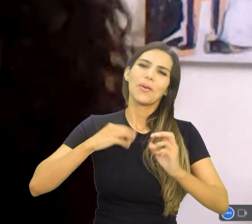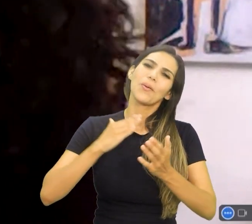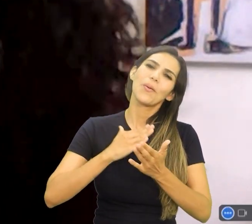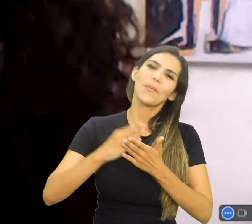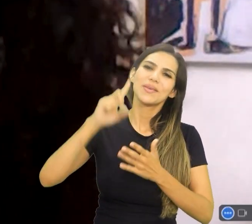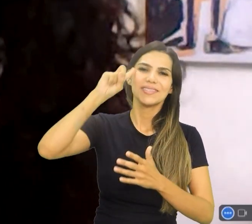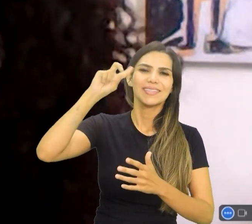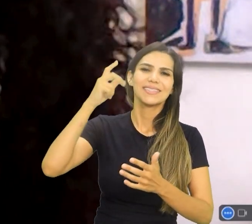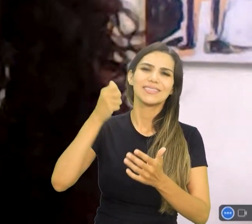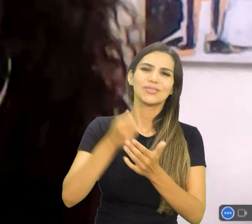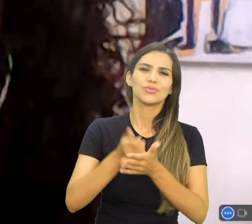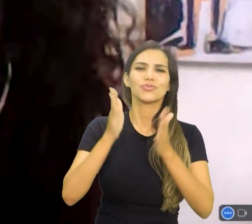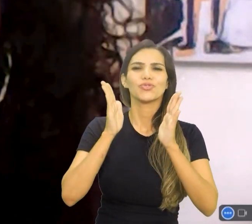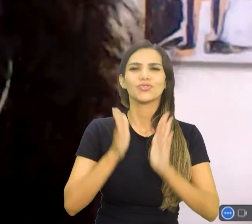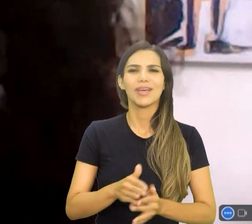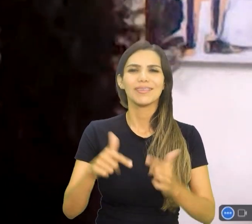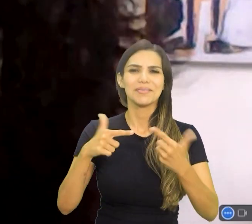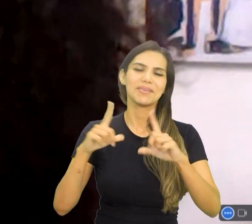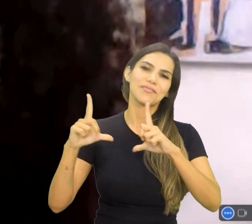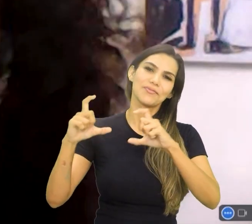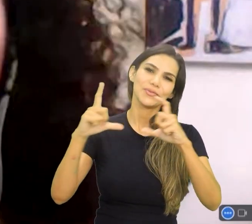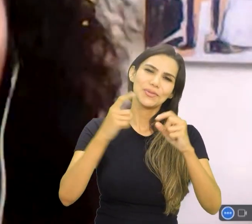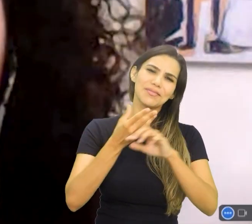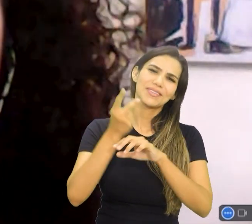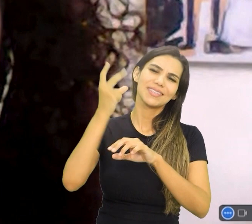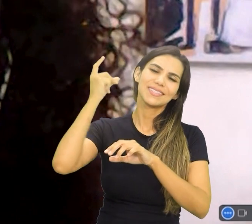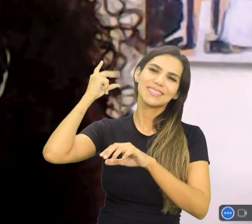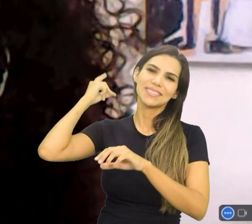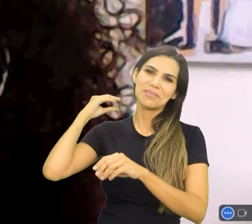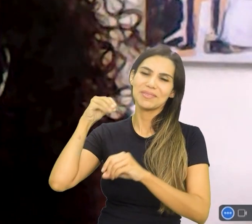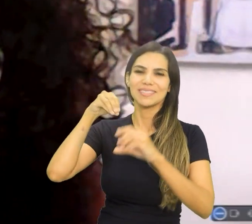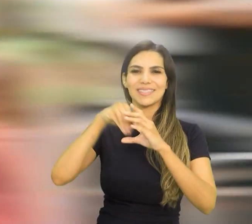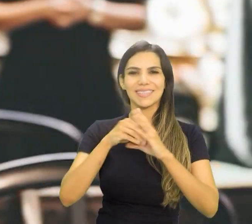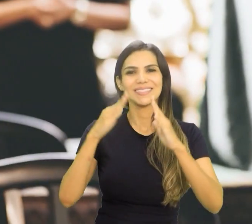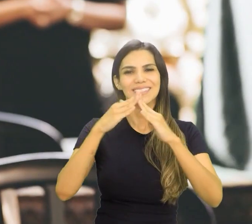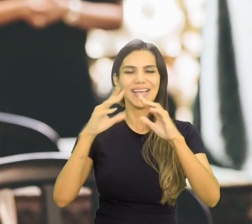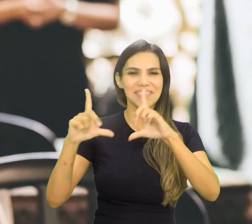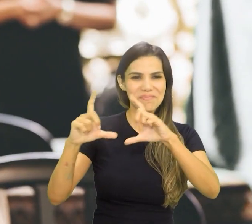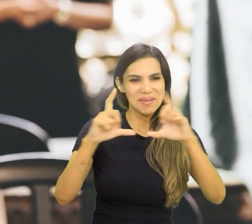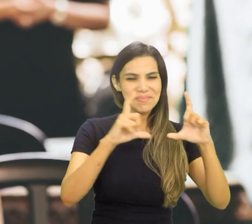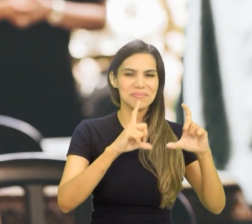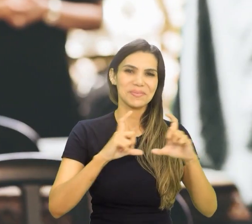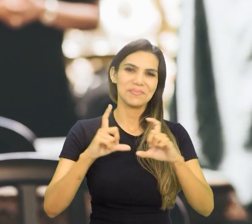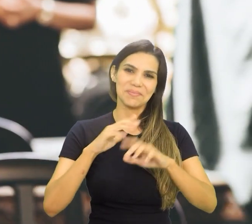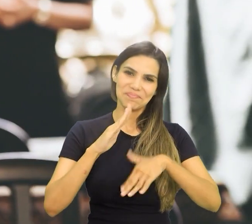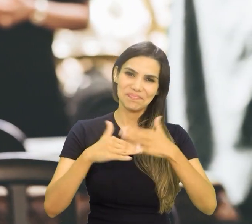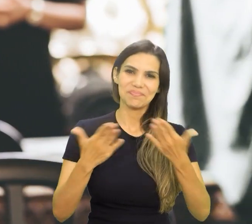foi isso que me levou. Os registros de dentro da minha casa me levaram a virar fotógrafa.